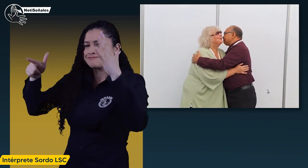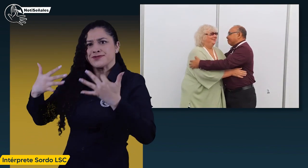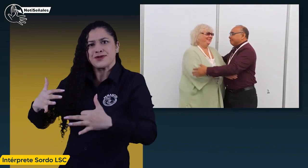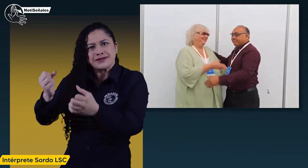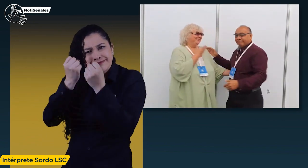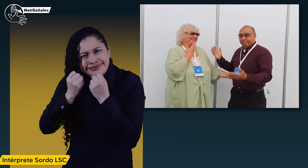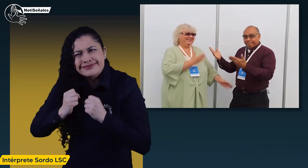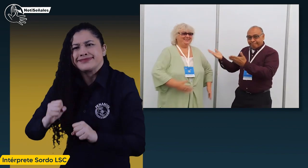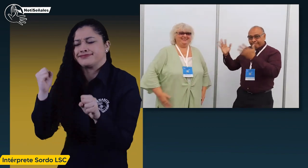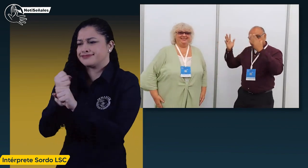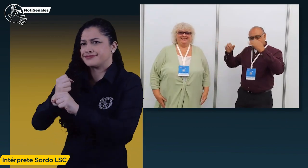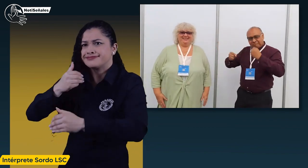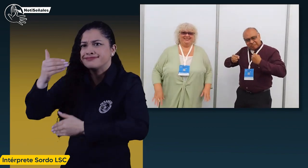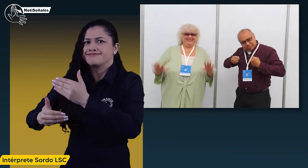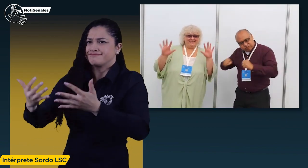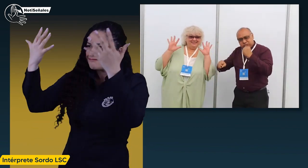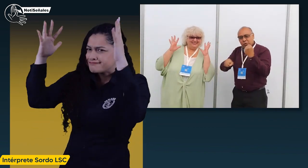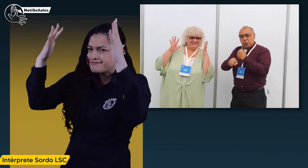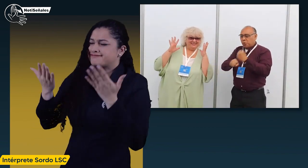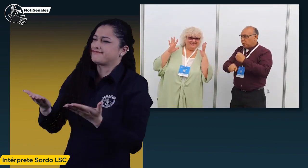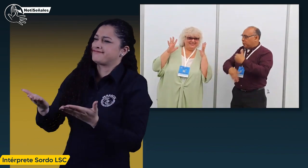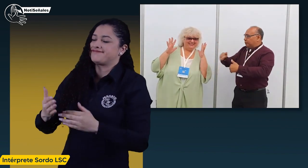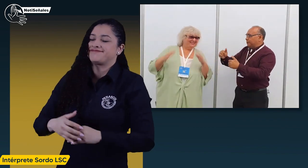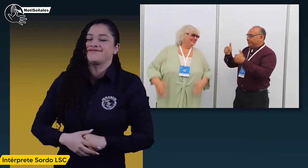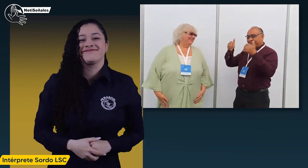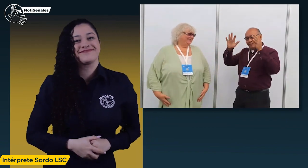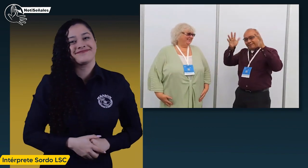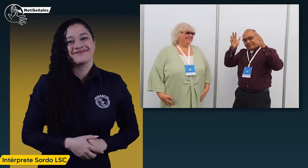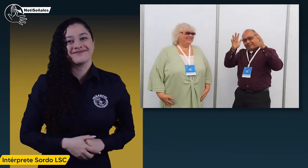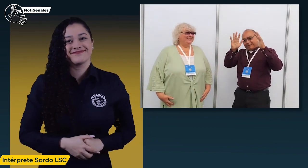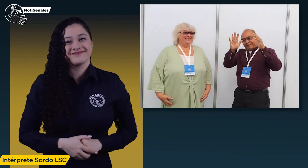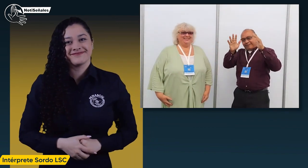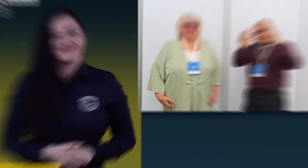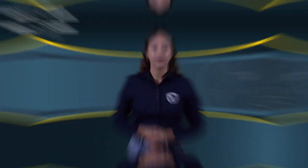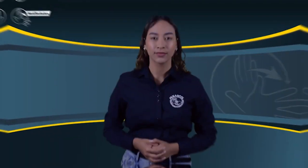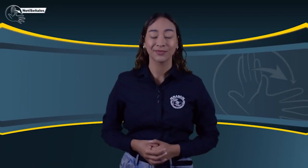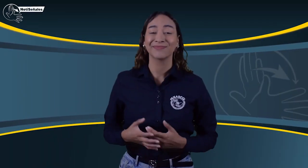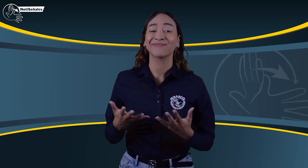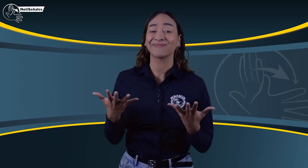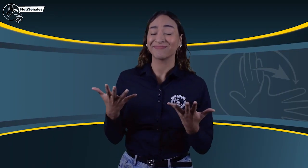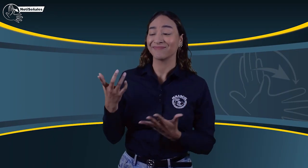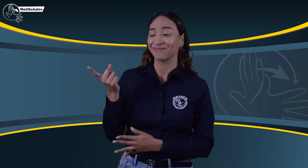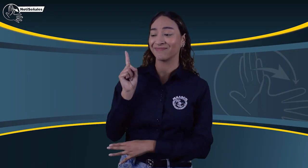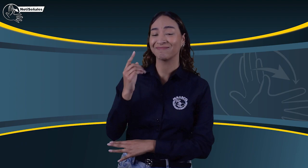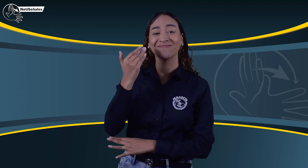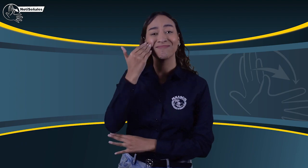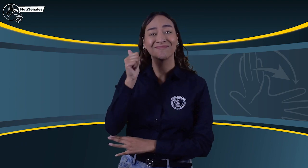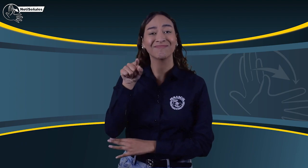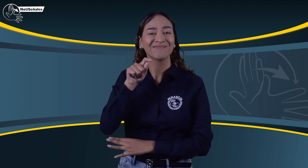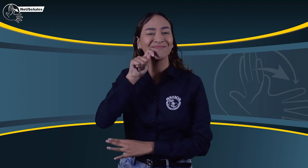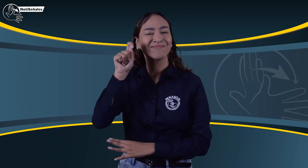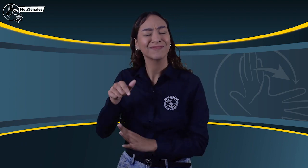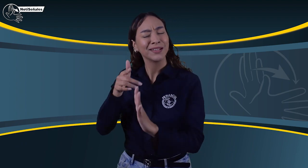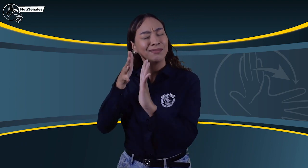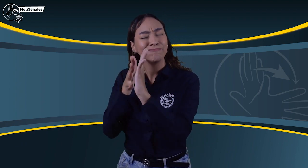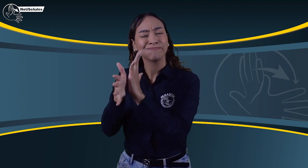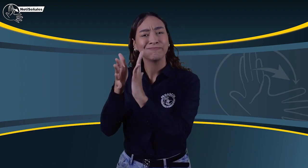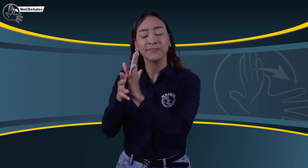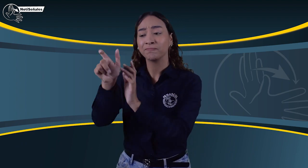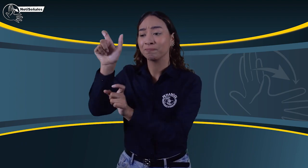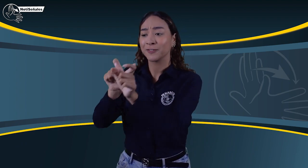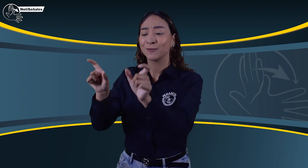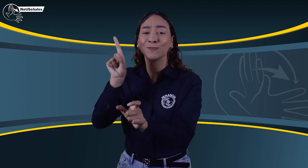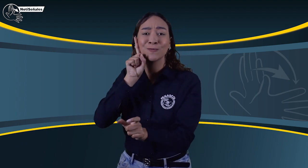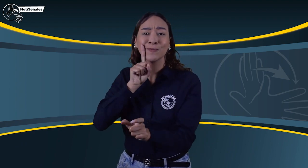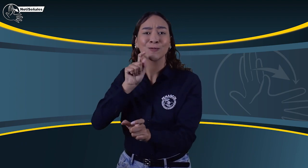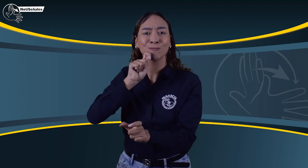aplaudo tu esfuerzo tu trabajo tu gestión celebro eso como vimos hay diversas